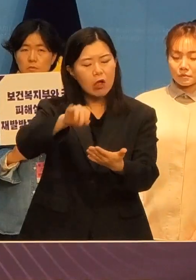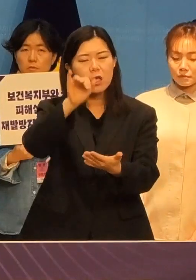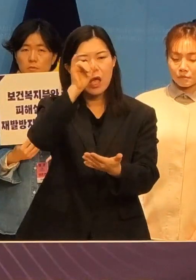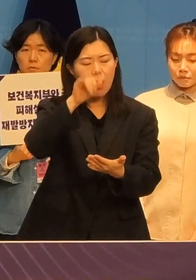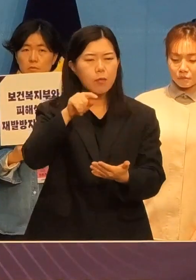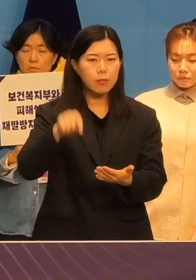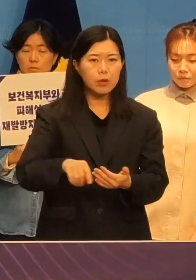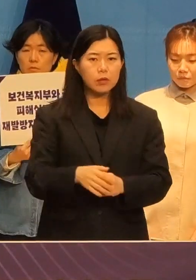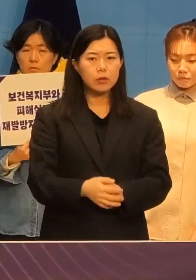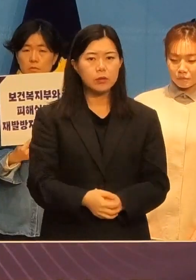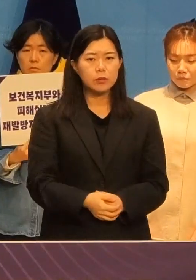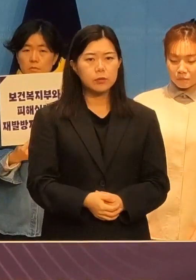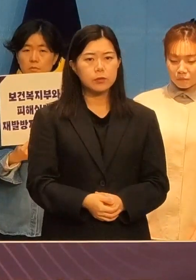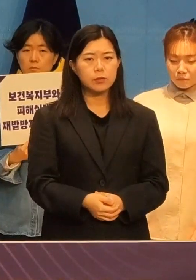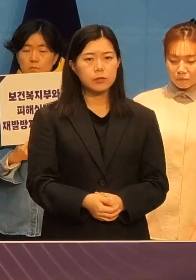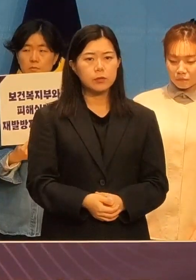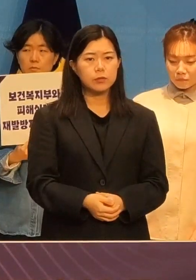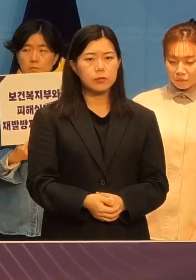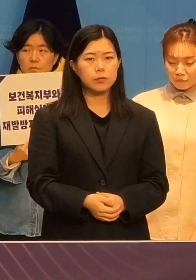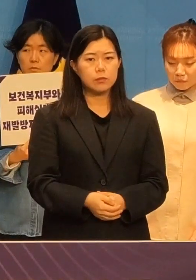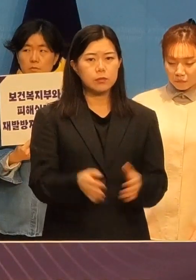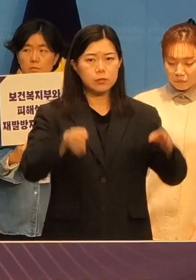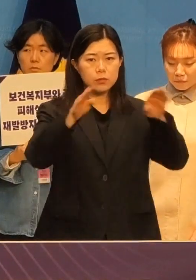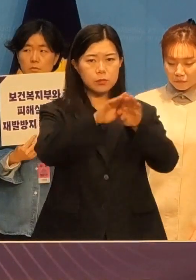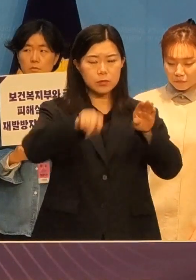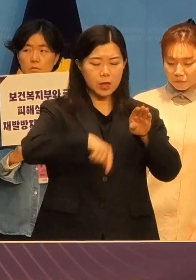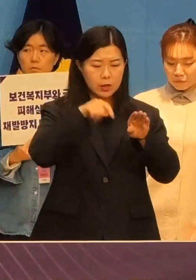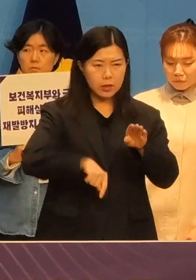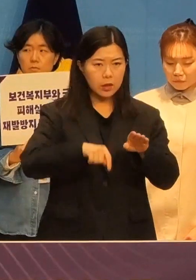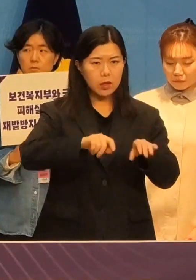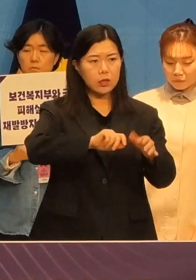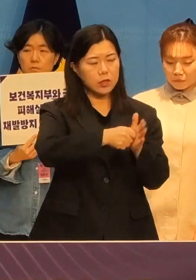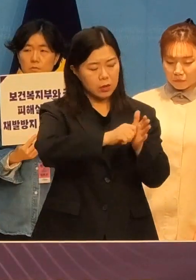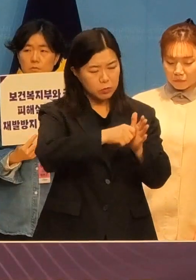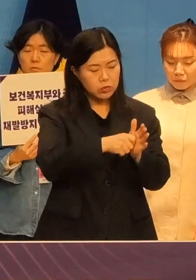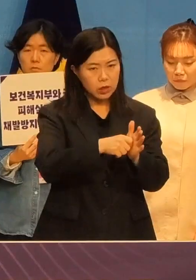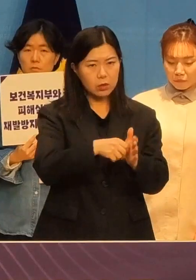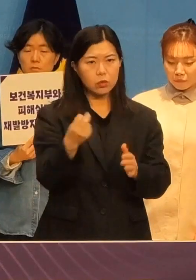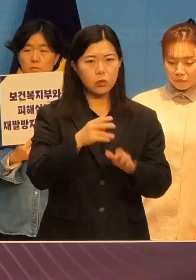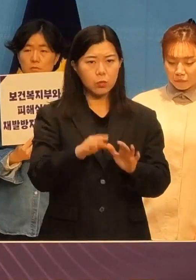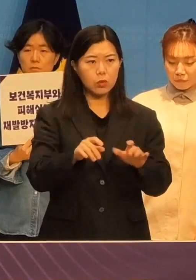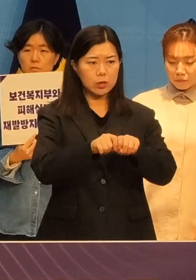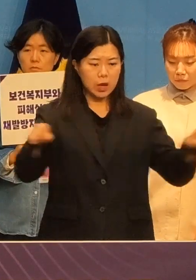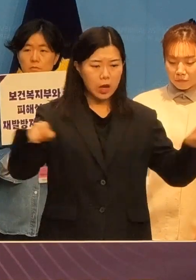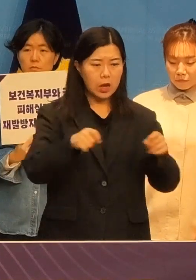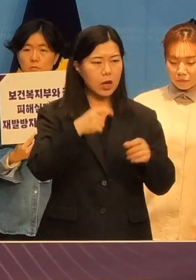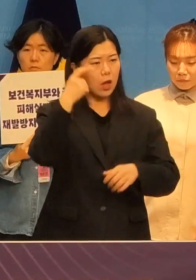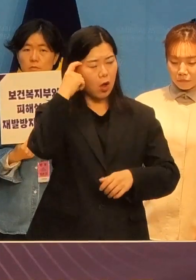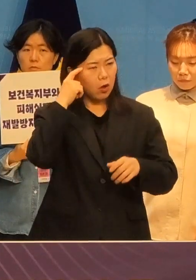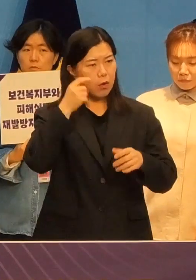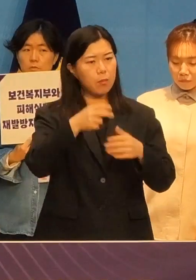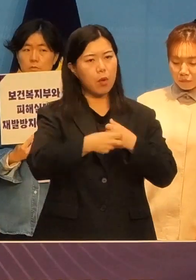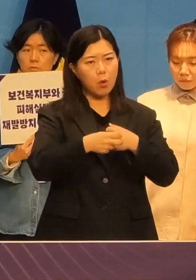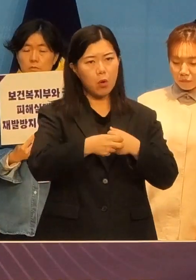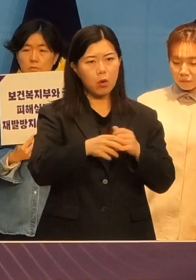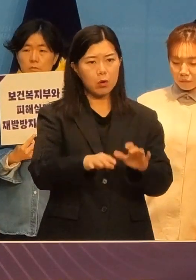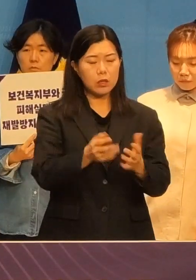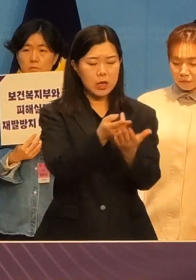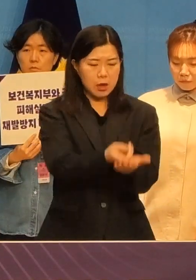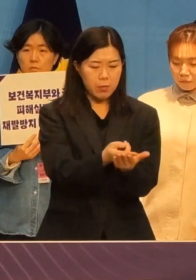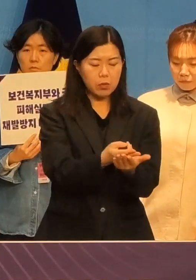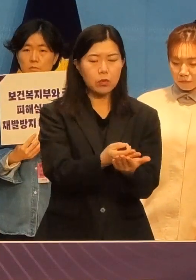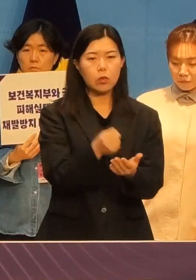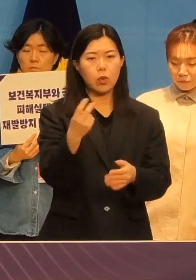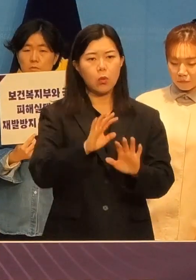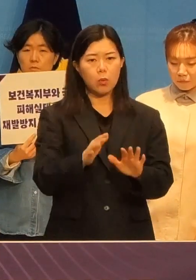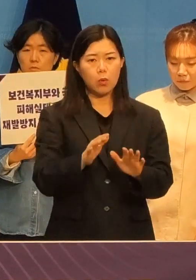있었다는 점입니다. 시설 내 자물쇠의 흔적, 장기간 정신병원 입원 기록, 동일 시기에 이루어진